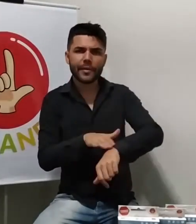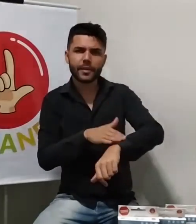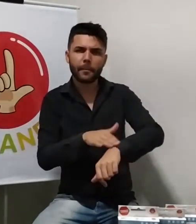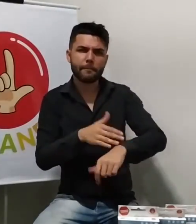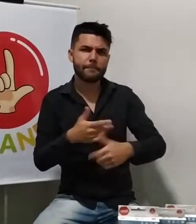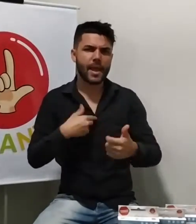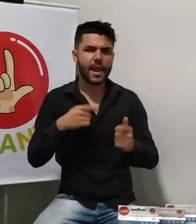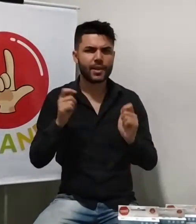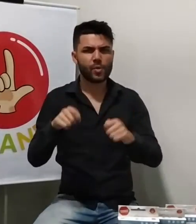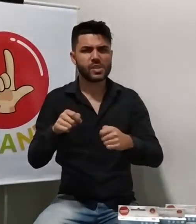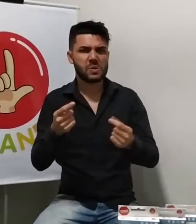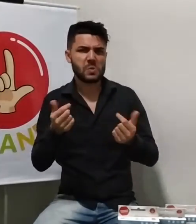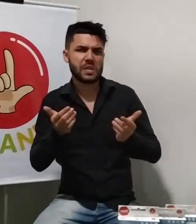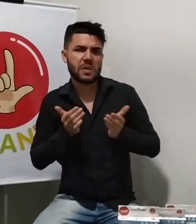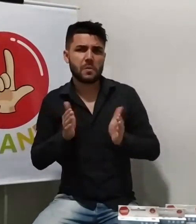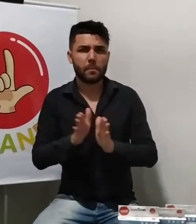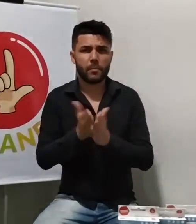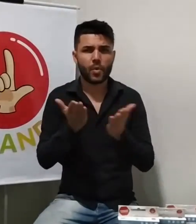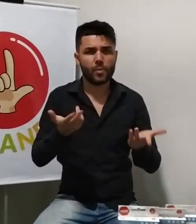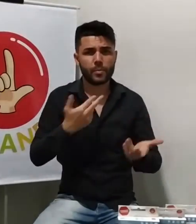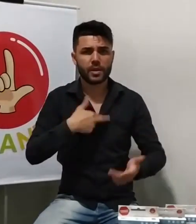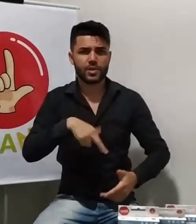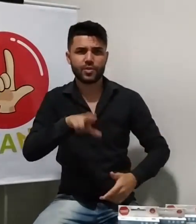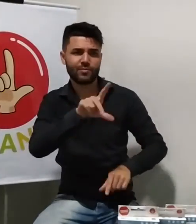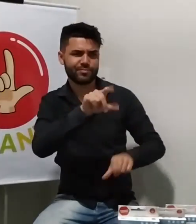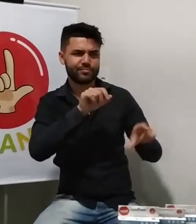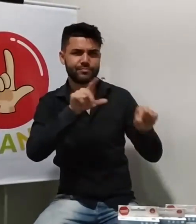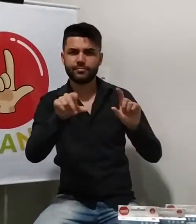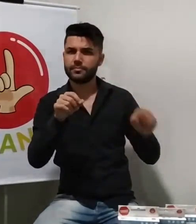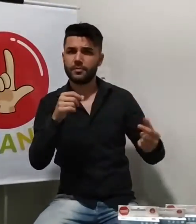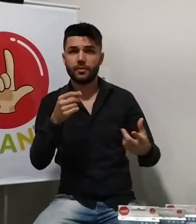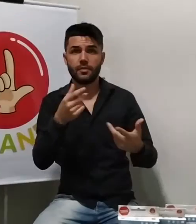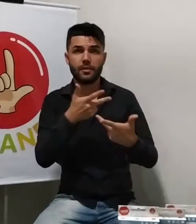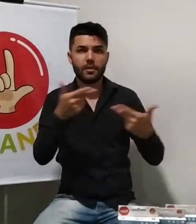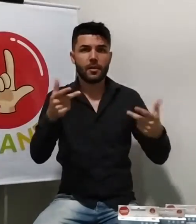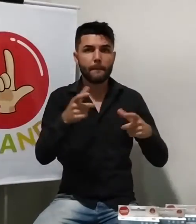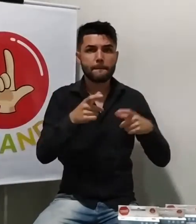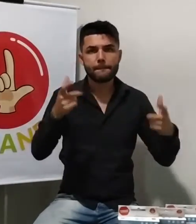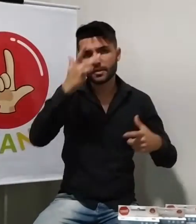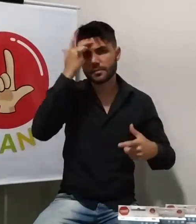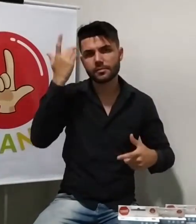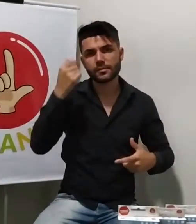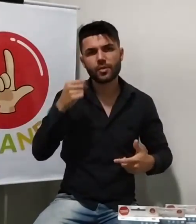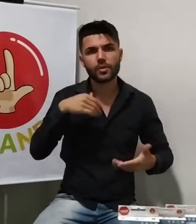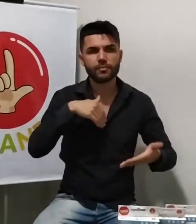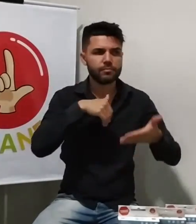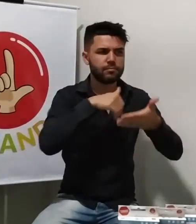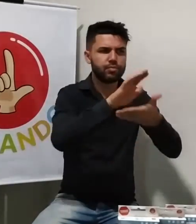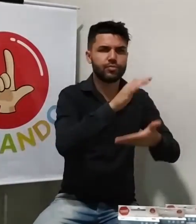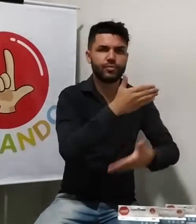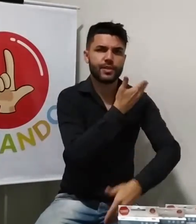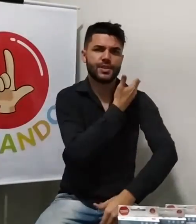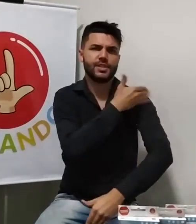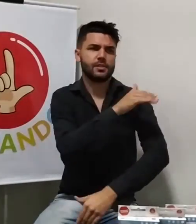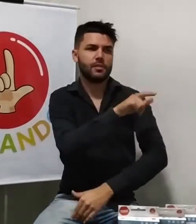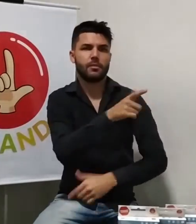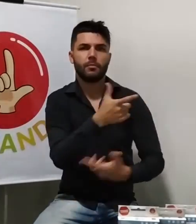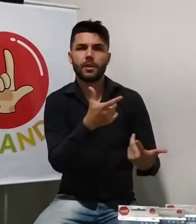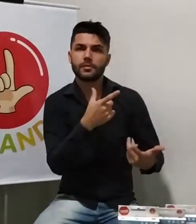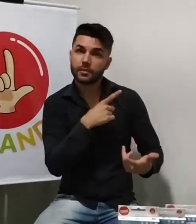ou pela minha opção religiosa. Muitas pessoas às vezes tentam acreditar que são jogadas de escanteio, são discriminadas por alguma razão, e às vezes até são, às vezes